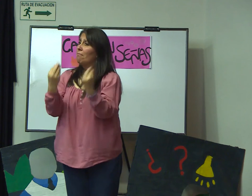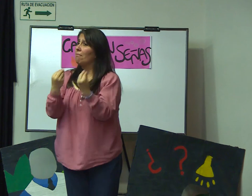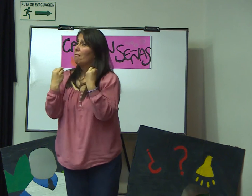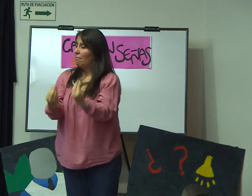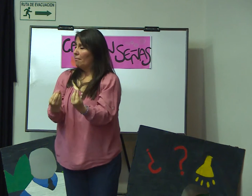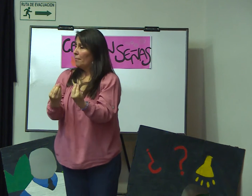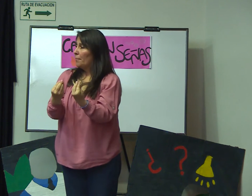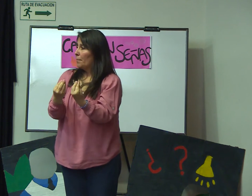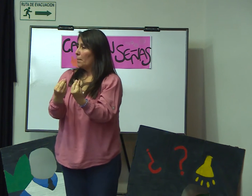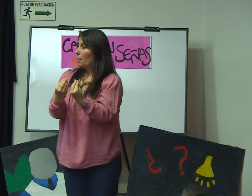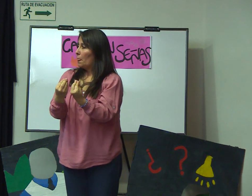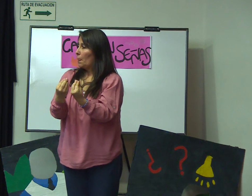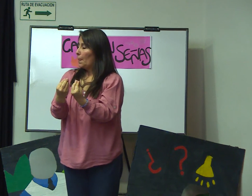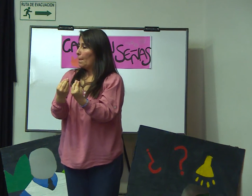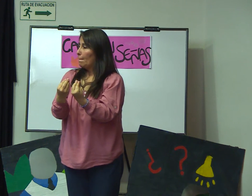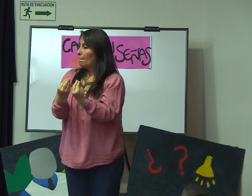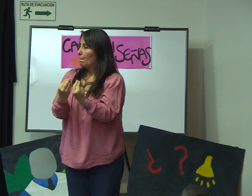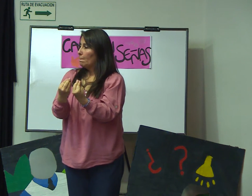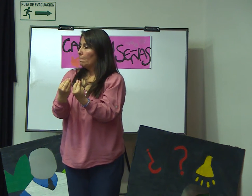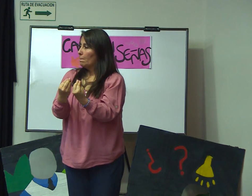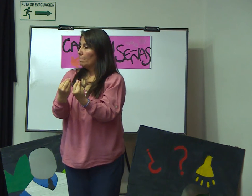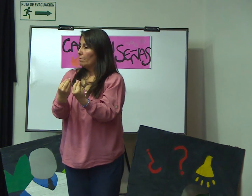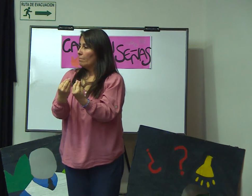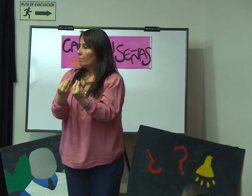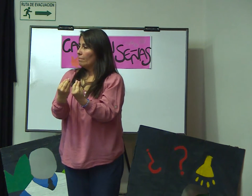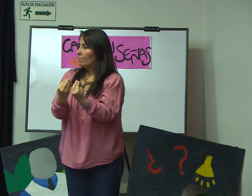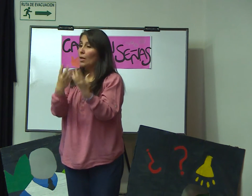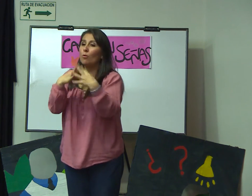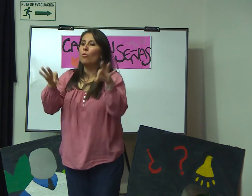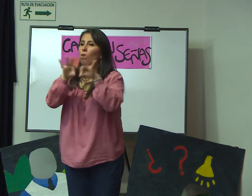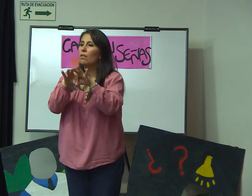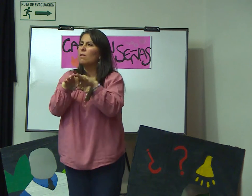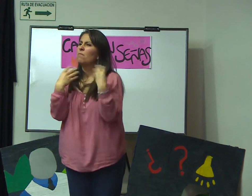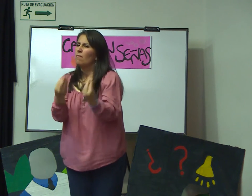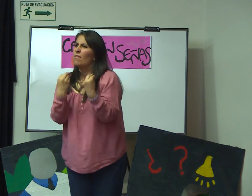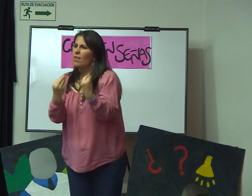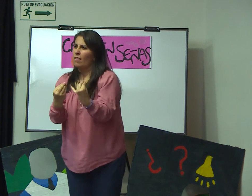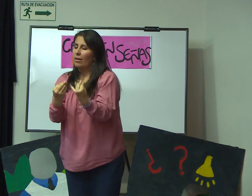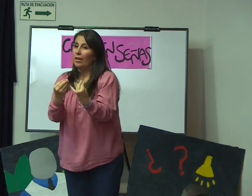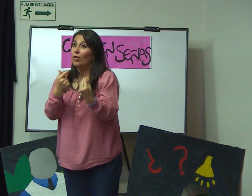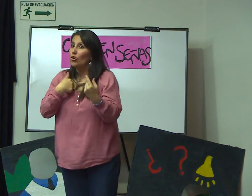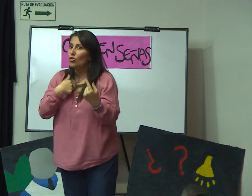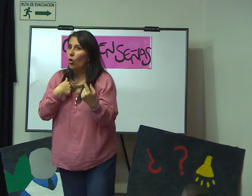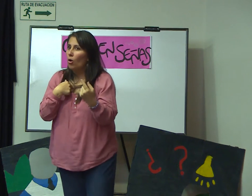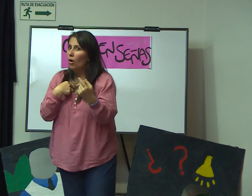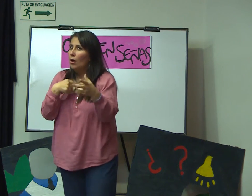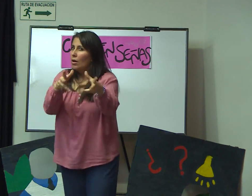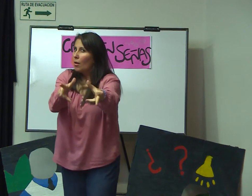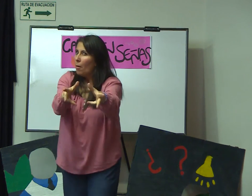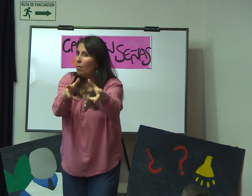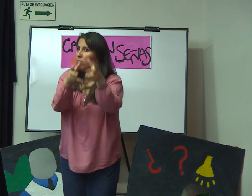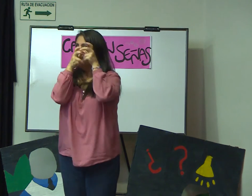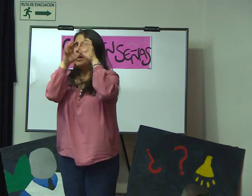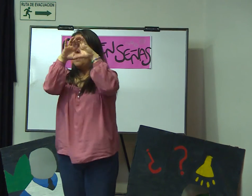que se explore el mundo de una forma distinta. Es decir, yo, Joana, no puedo